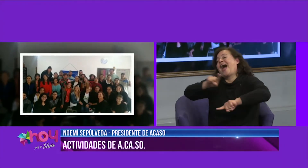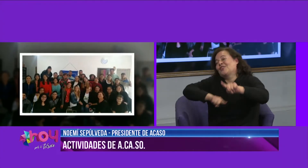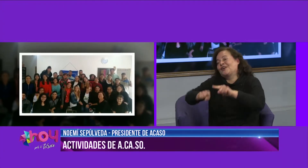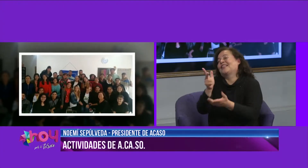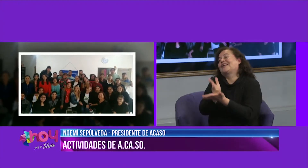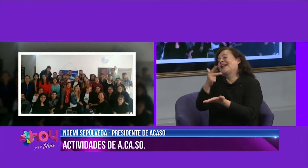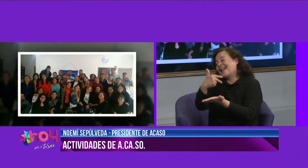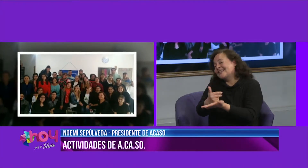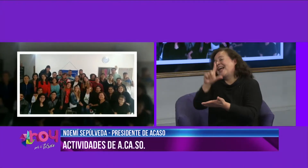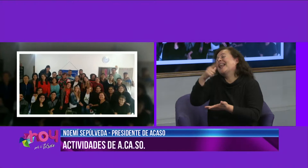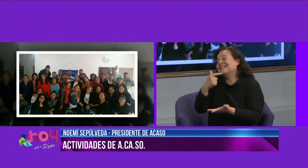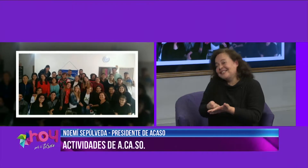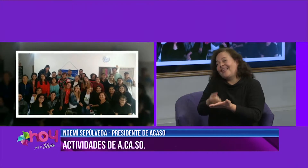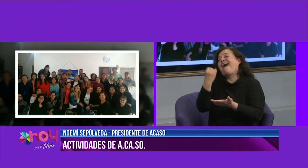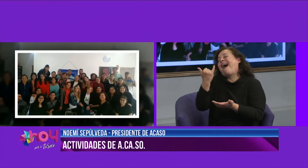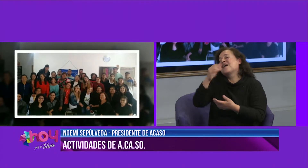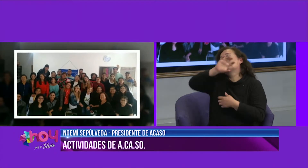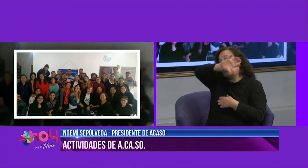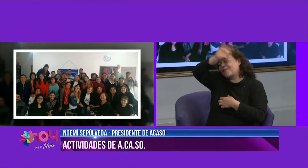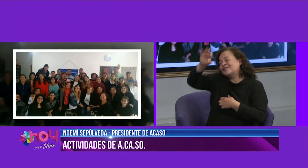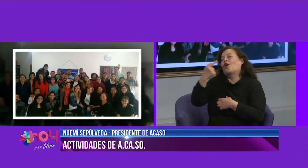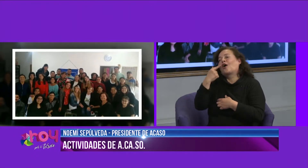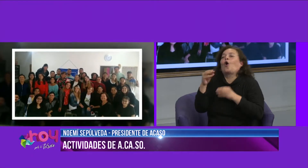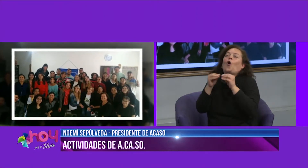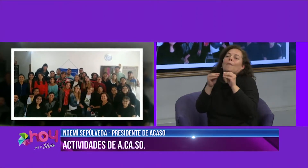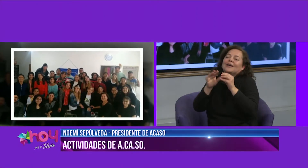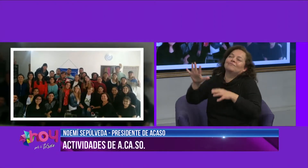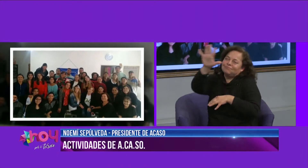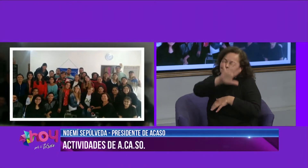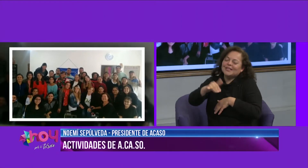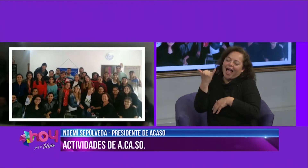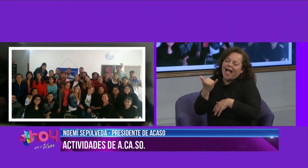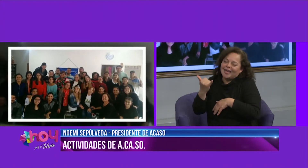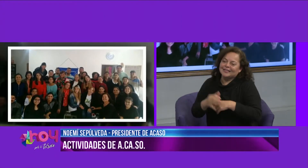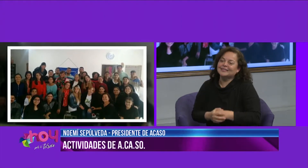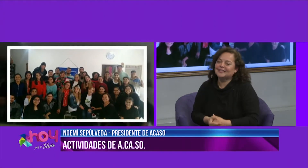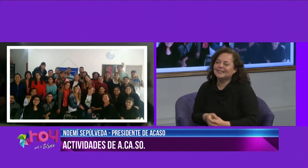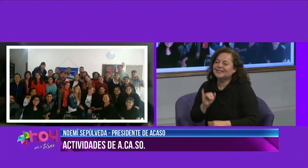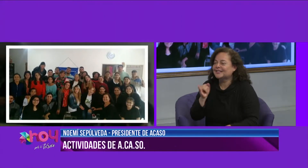soy delegada de ese, del Departamento de Lengua de Señas Argentina, intercambiamos con estas provincias.